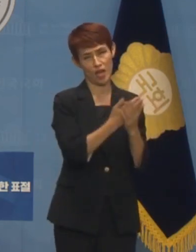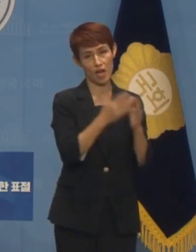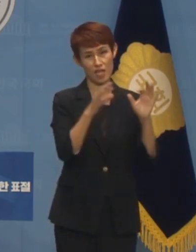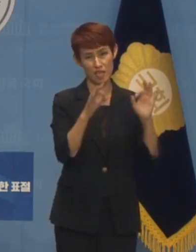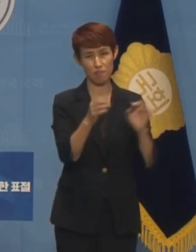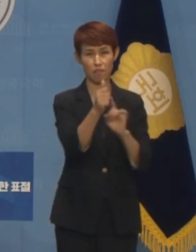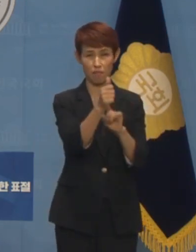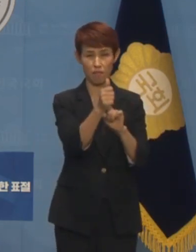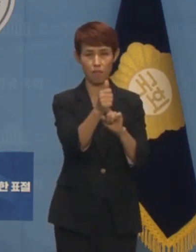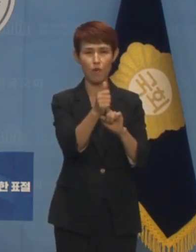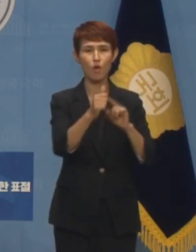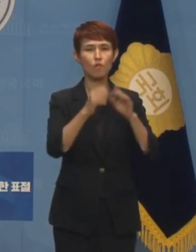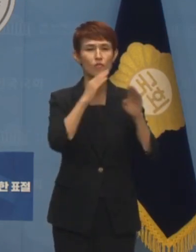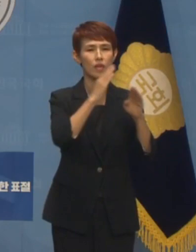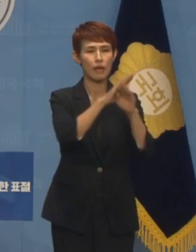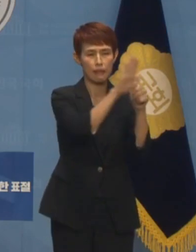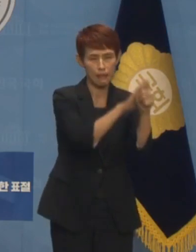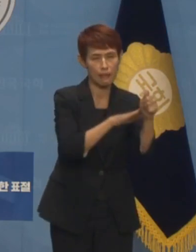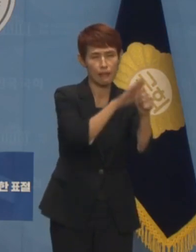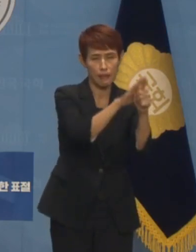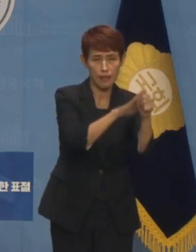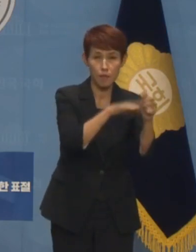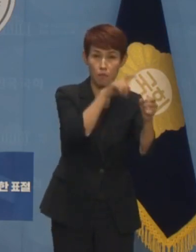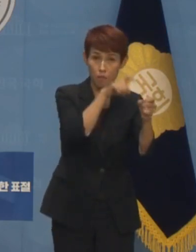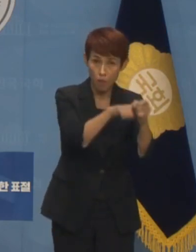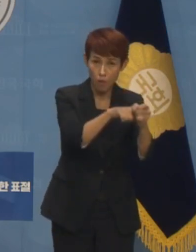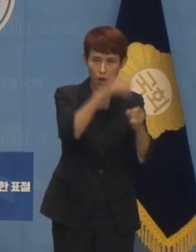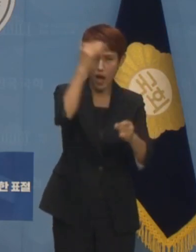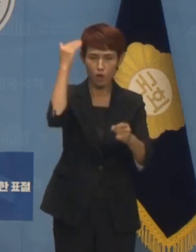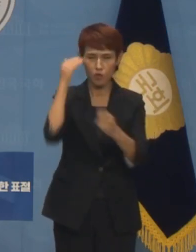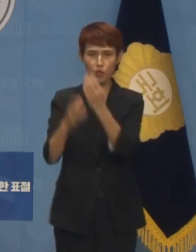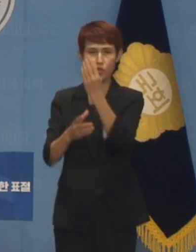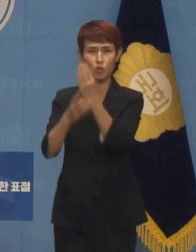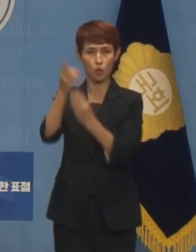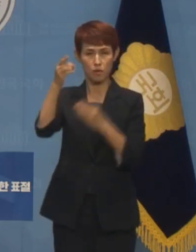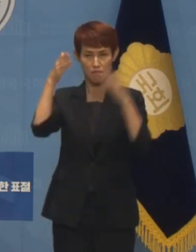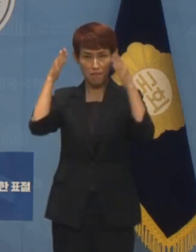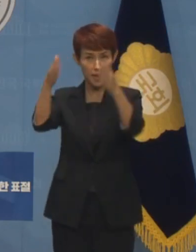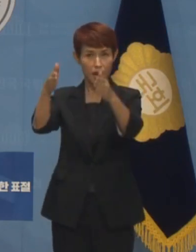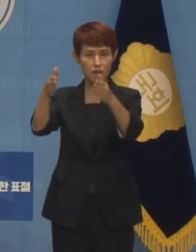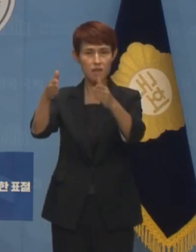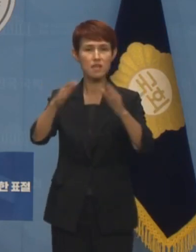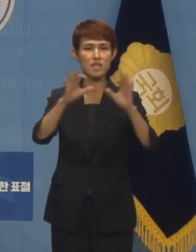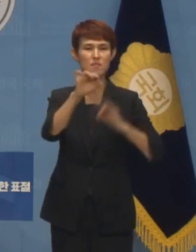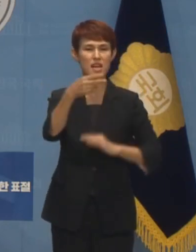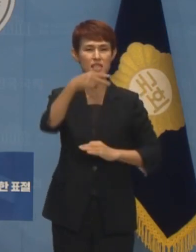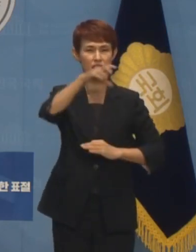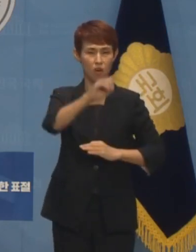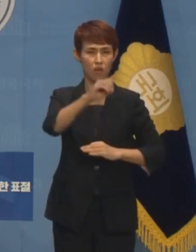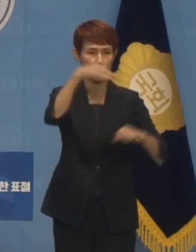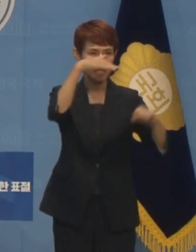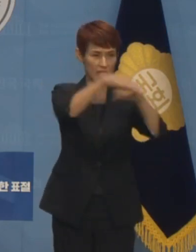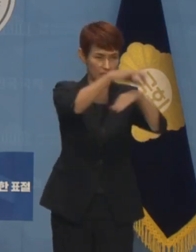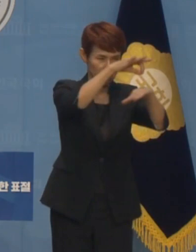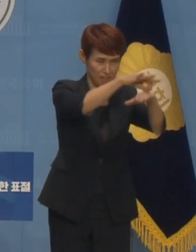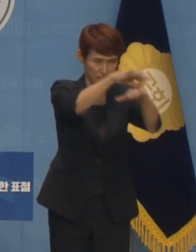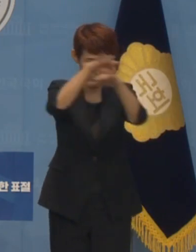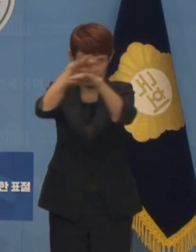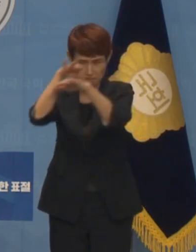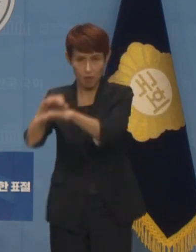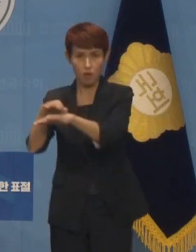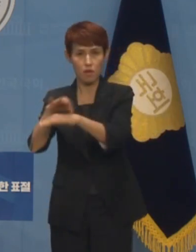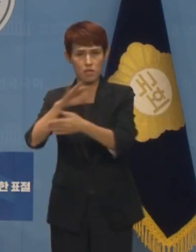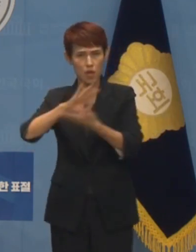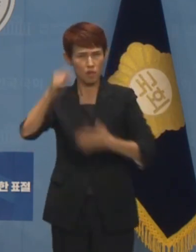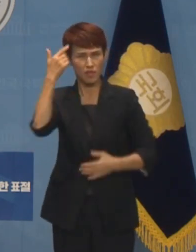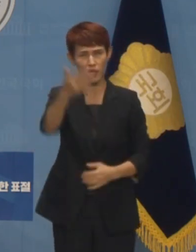북한의 마음을 얻기 위해 대한민국 통일 독트린을 김일성의 형식 구조 용어를 사용한